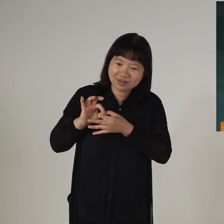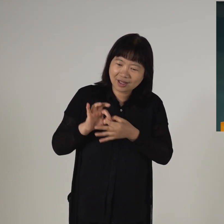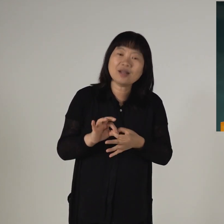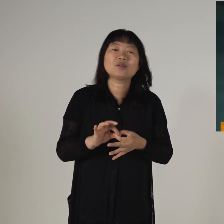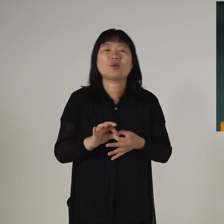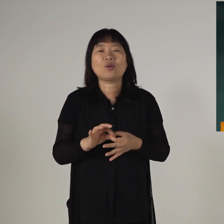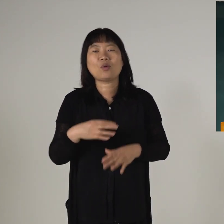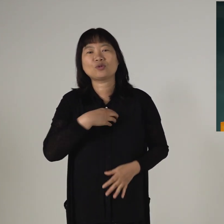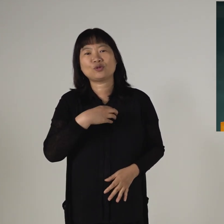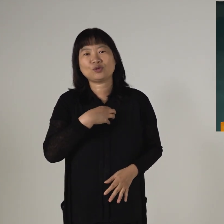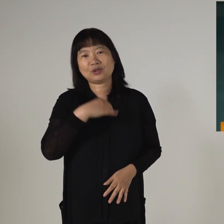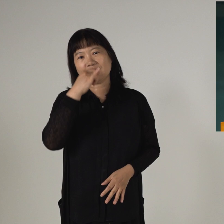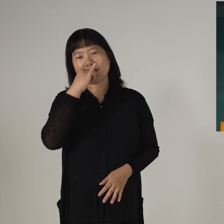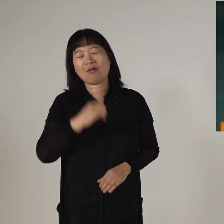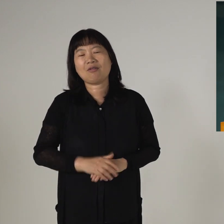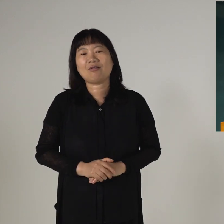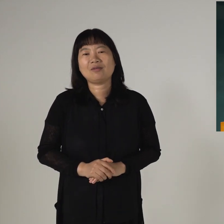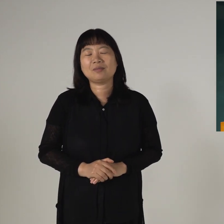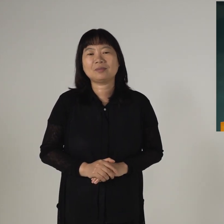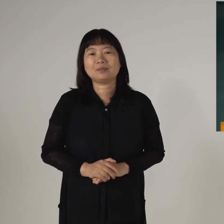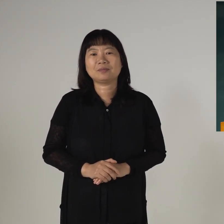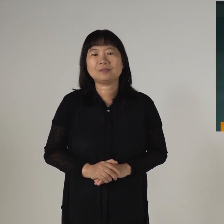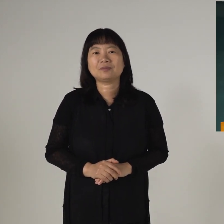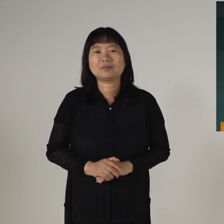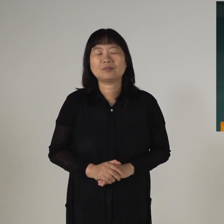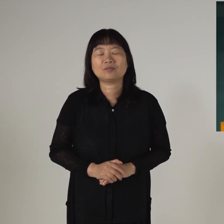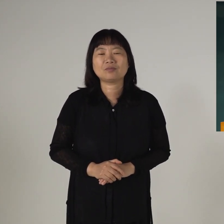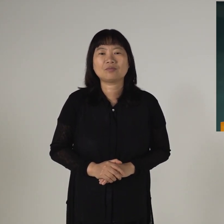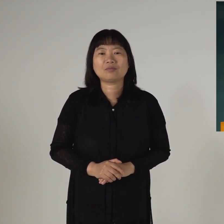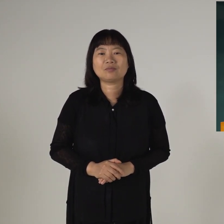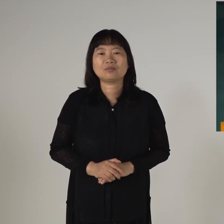벌어질 위기에 있는 거죠. 이때